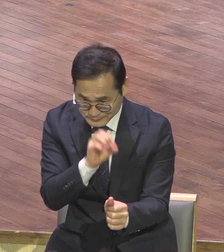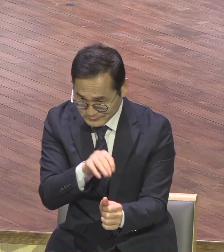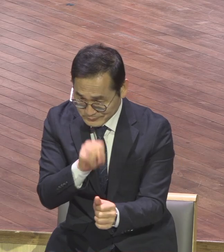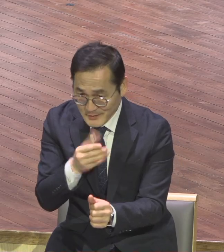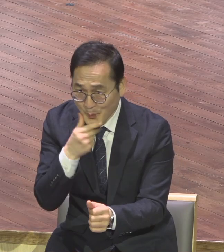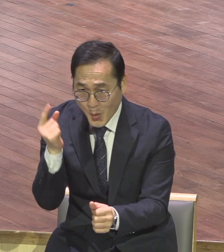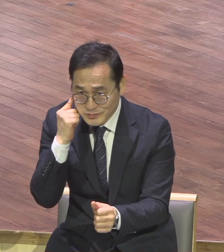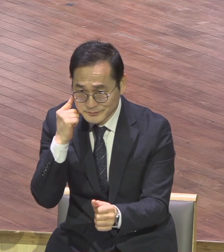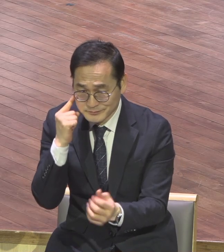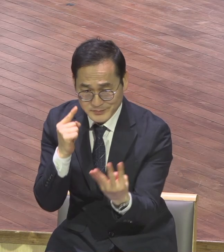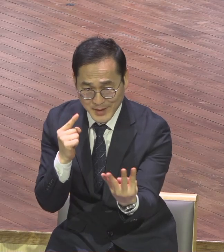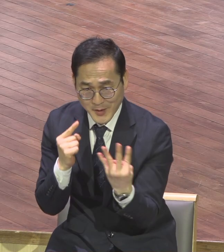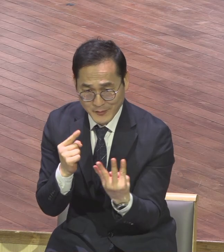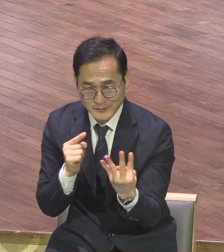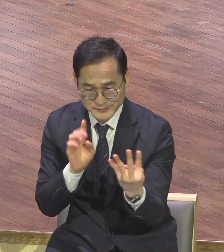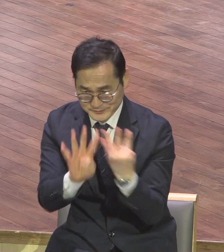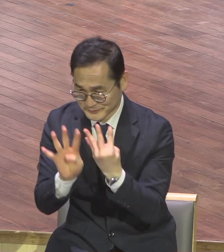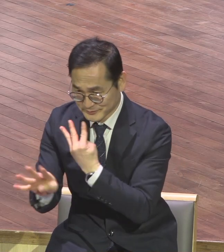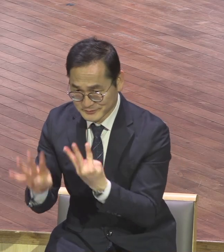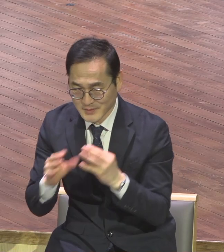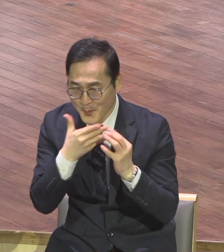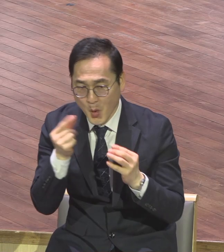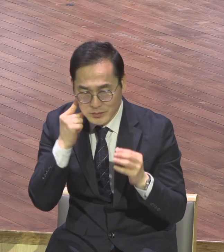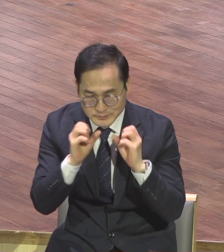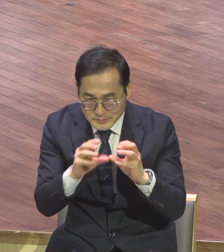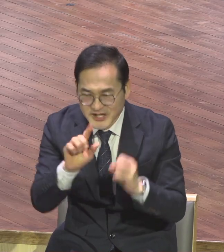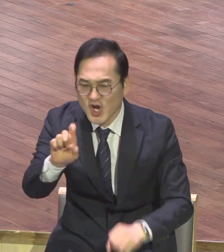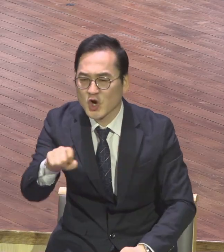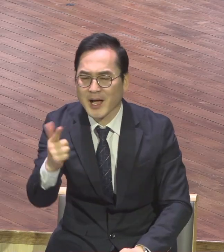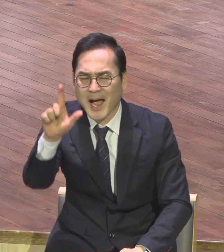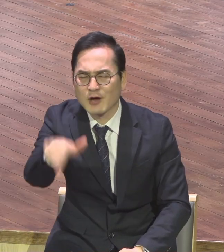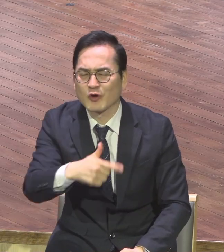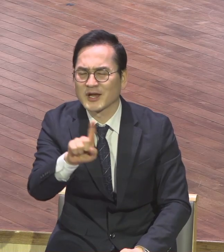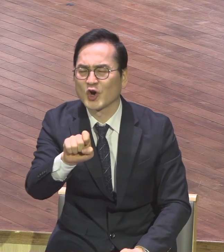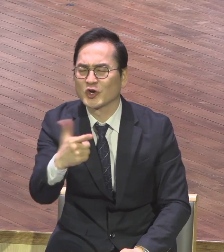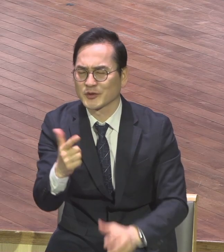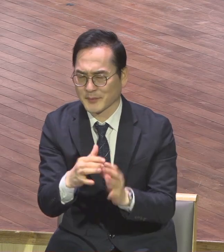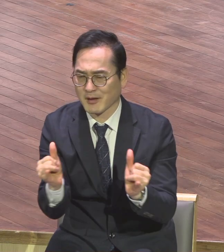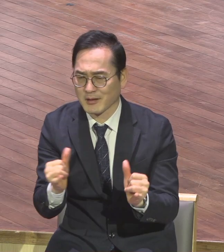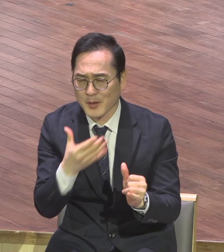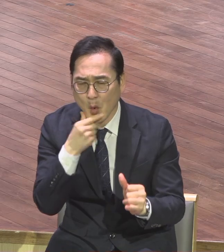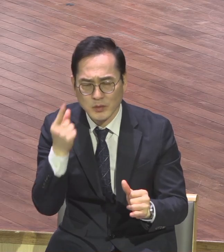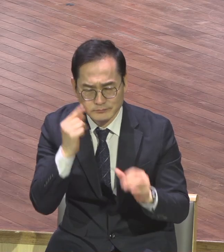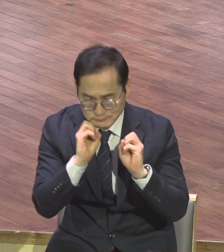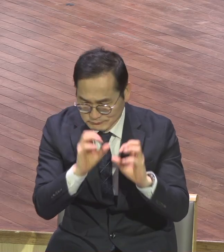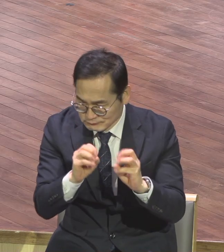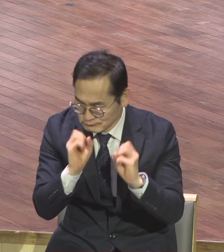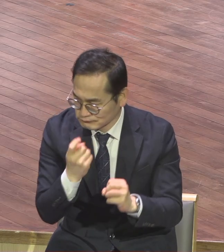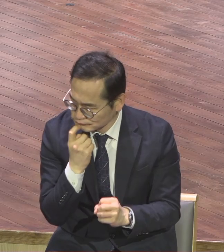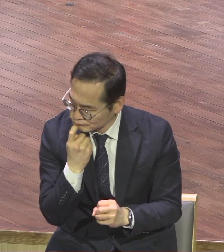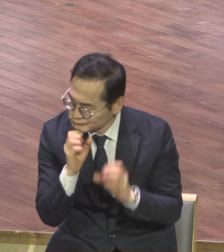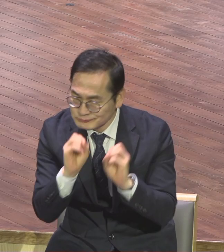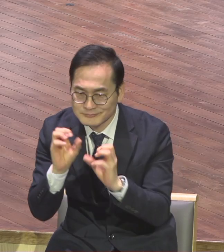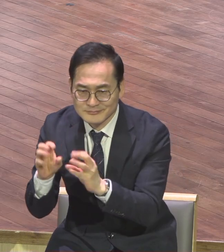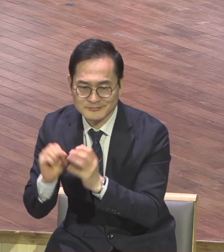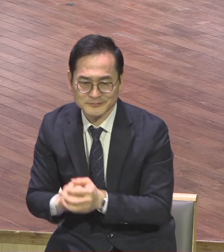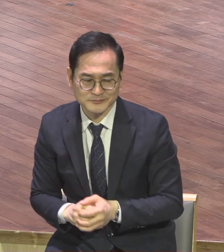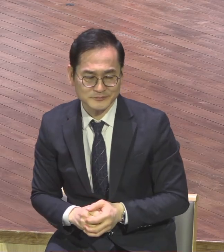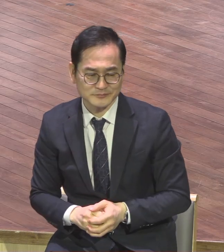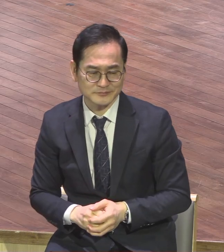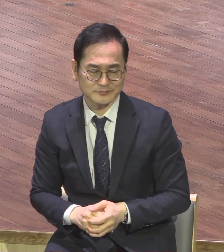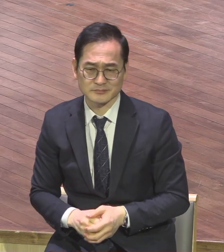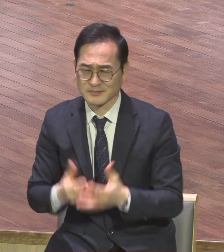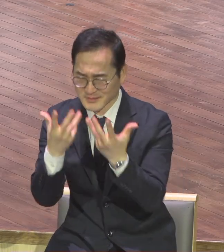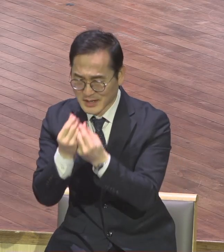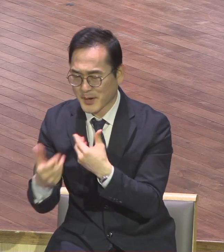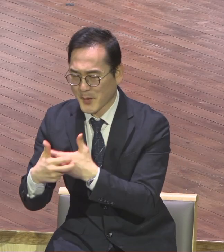바울에게 복음을 증거하도록. 하나님의 전도 방법이 여러 가지입니다. 때로는 병원에 입원하게 해가지고 병실에